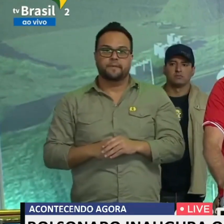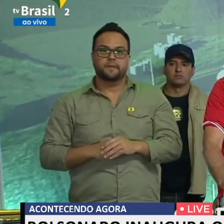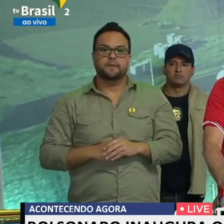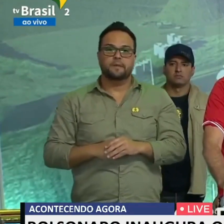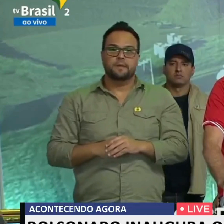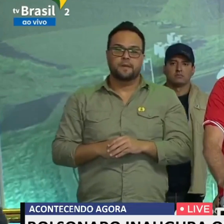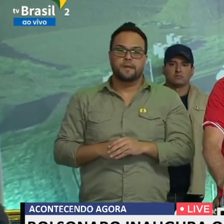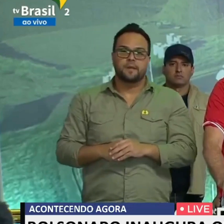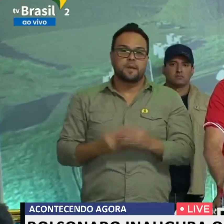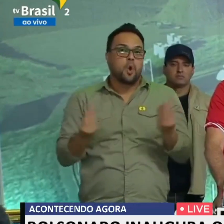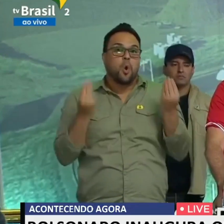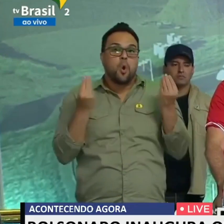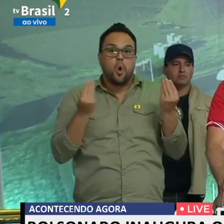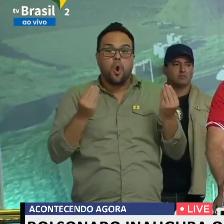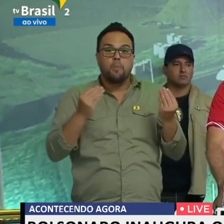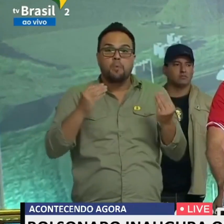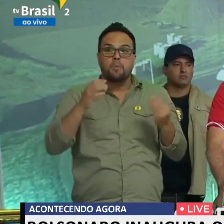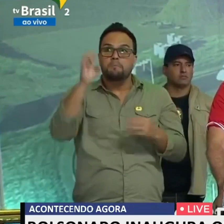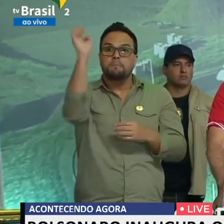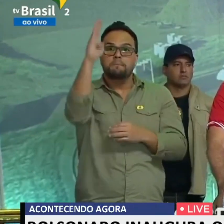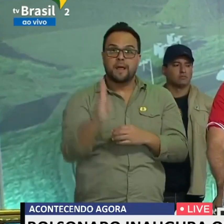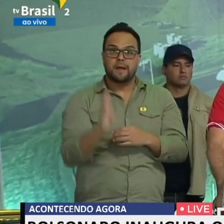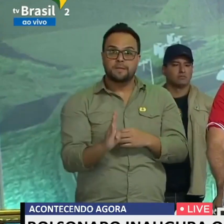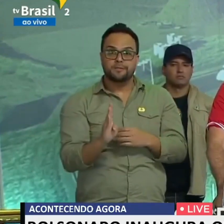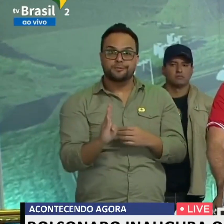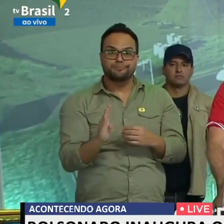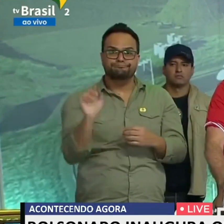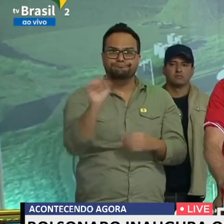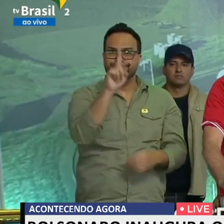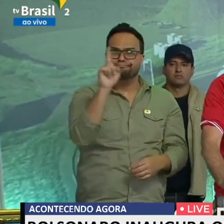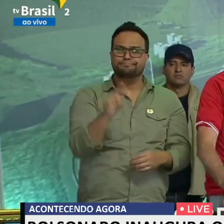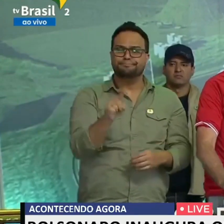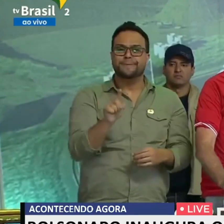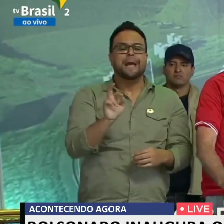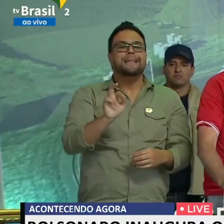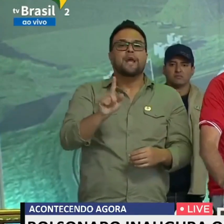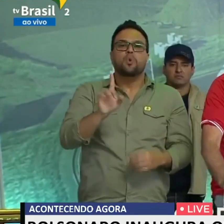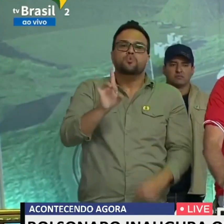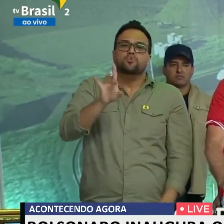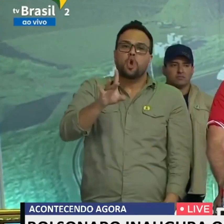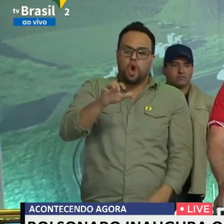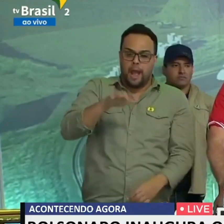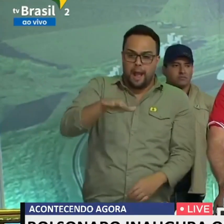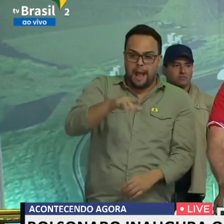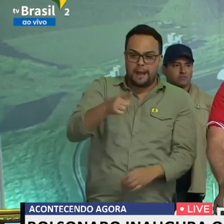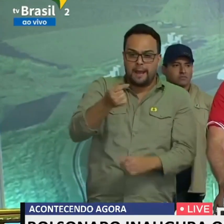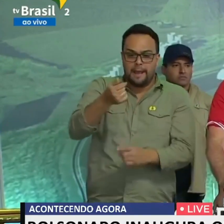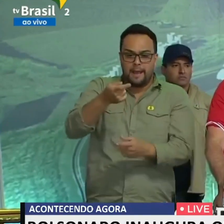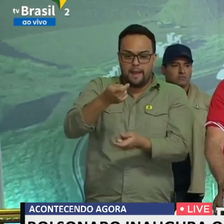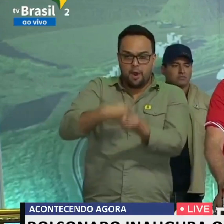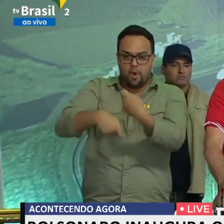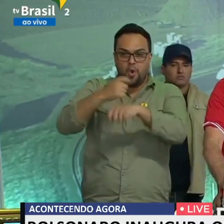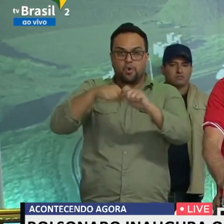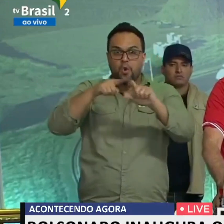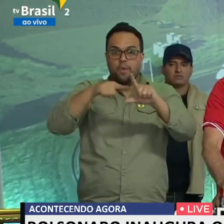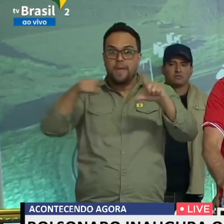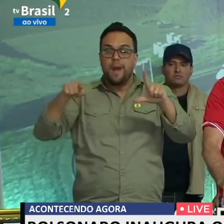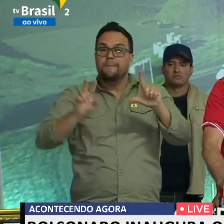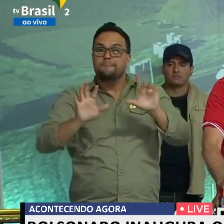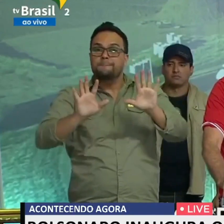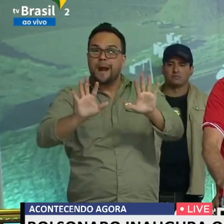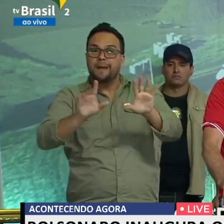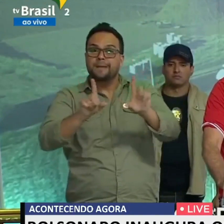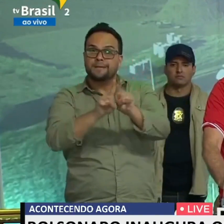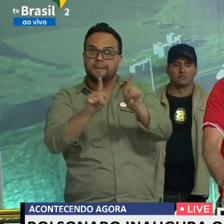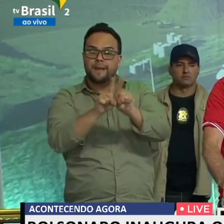Como estaria o nosso Brasil? Não apenas na questão de economia, mas na questão de